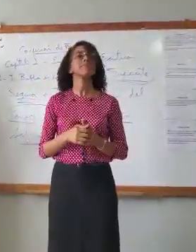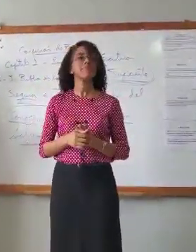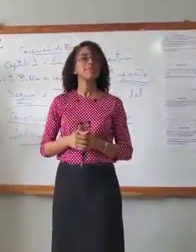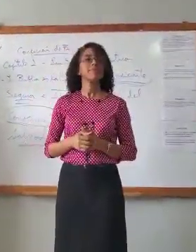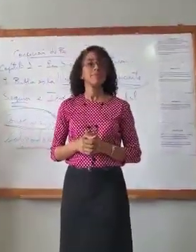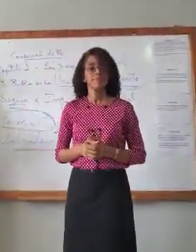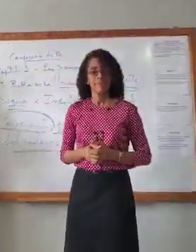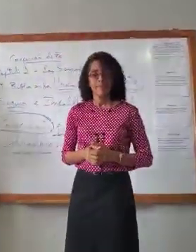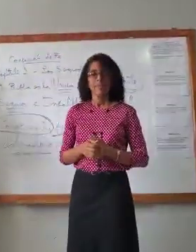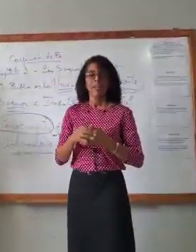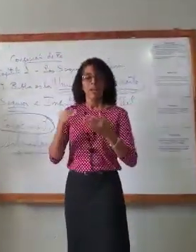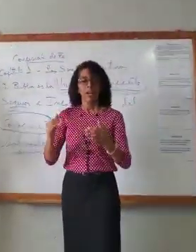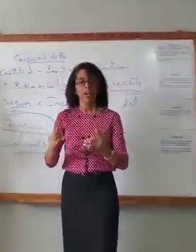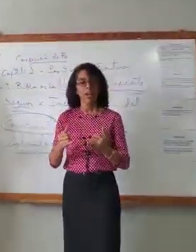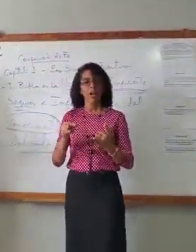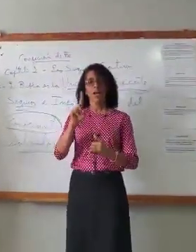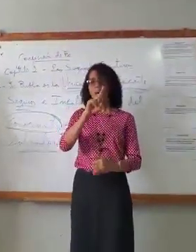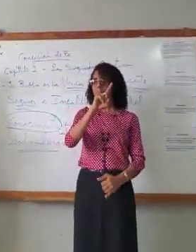Bien, ¿alguna pregunta?